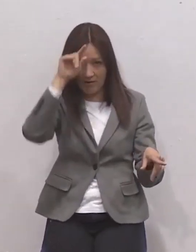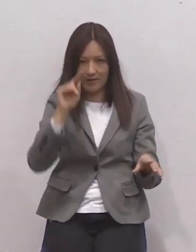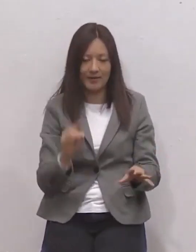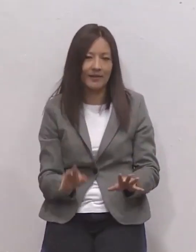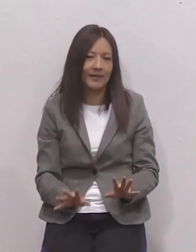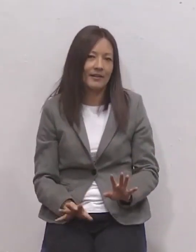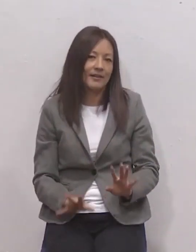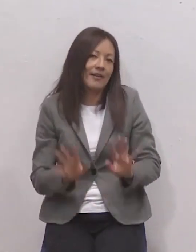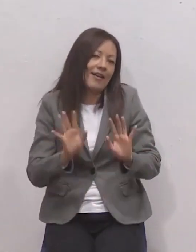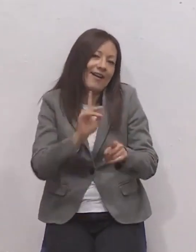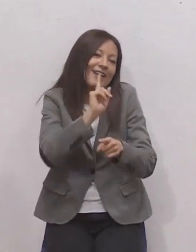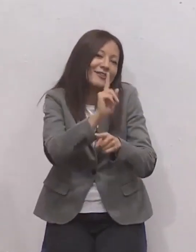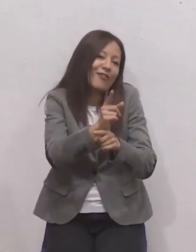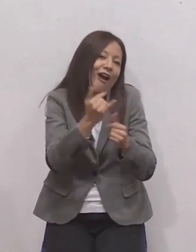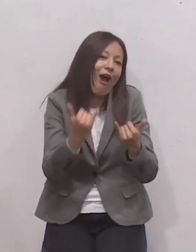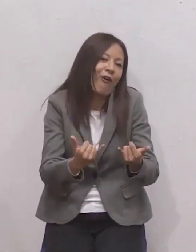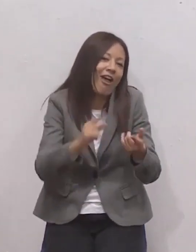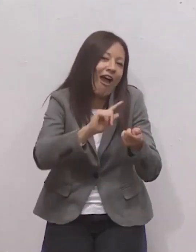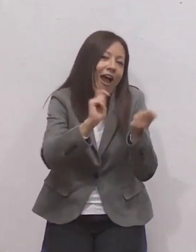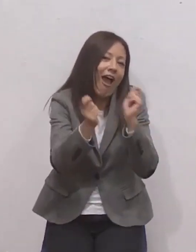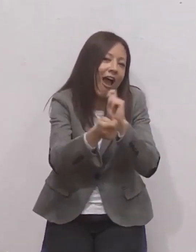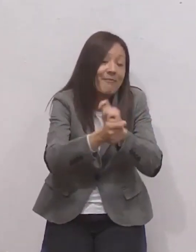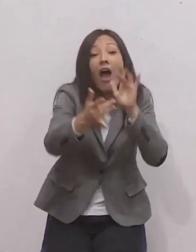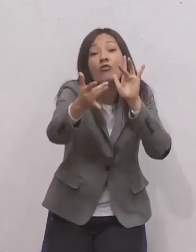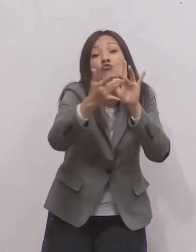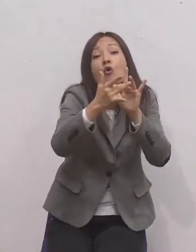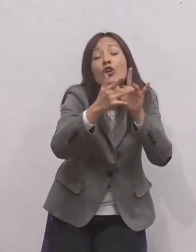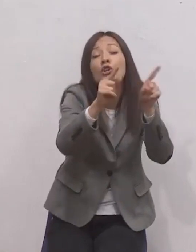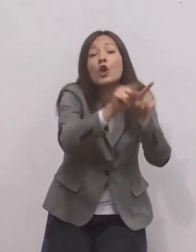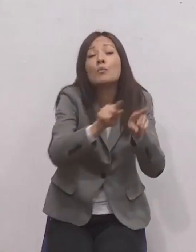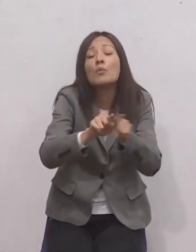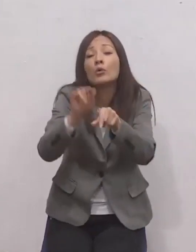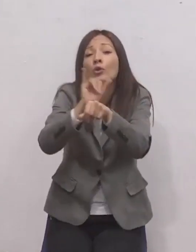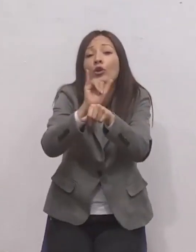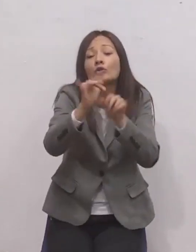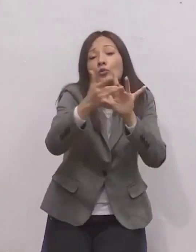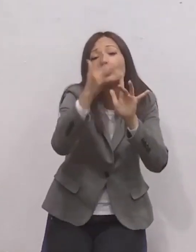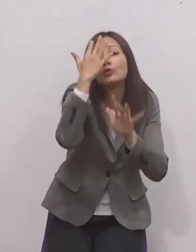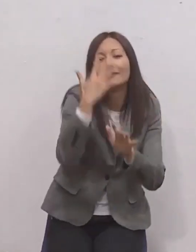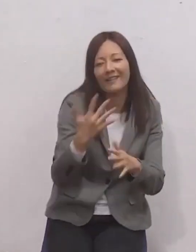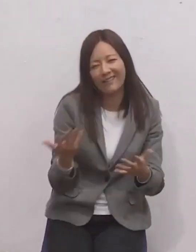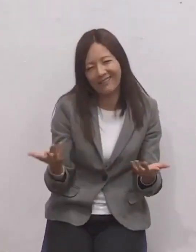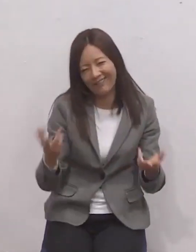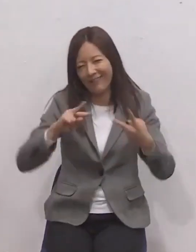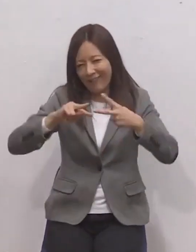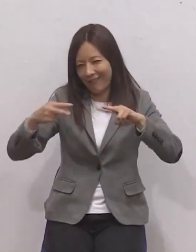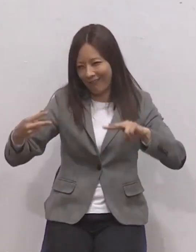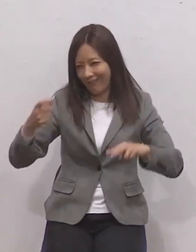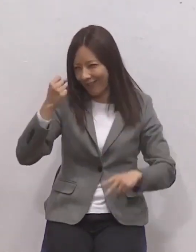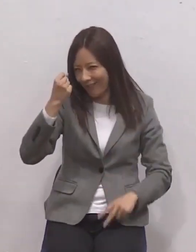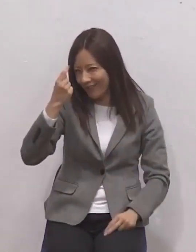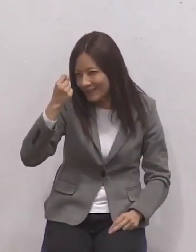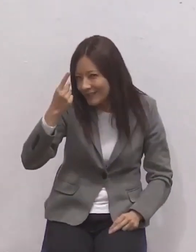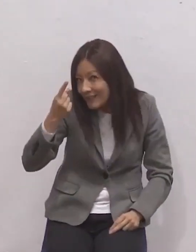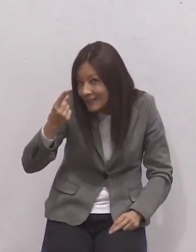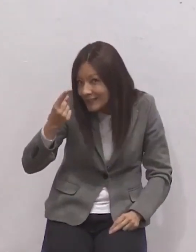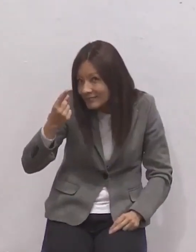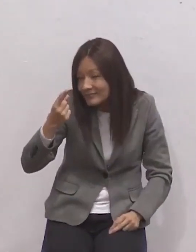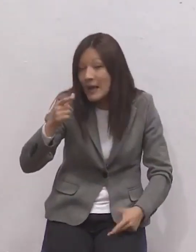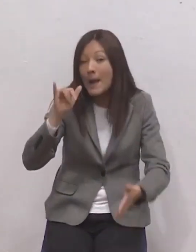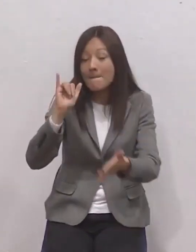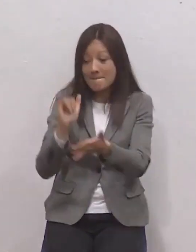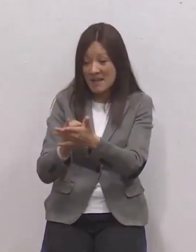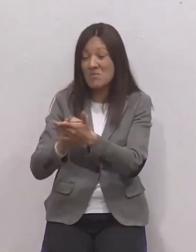que se conecten, hermanos. Ah, ahora sí. ¿Entiende esa maravilla que nosotros estamos con las